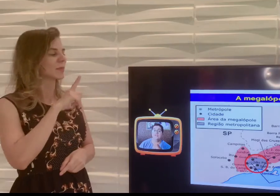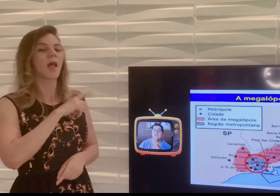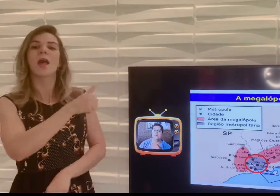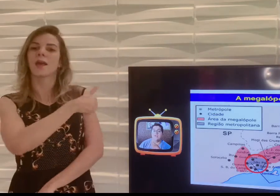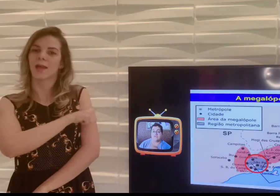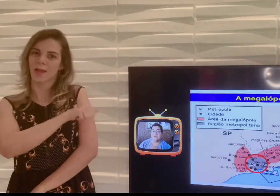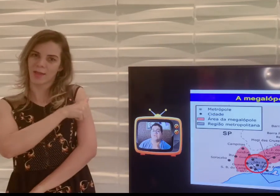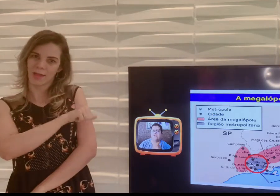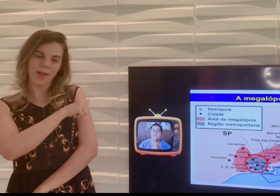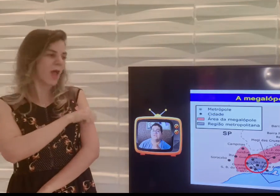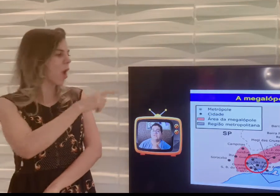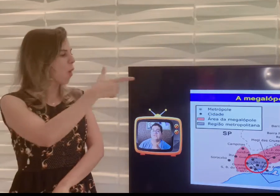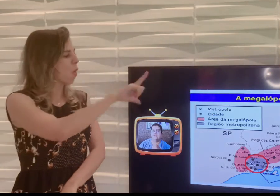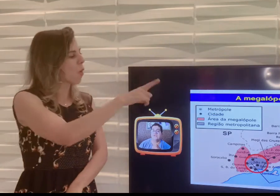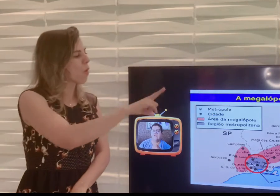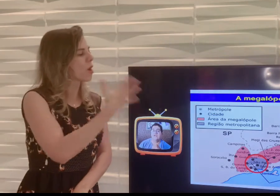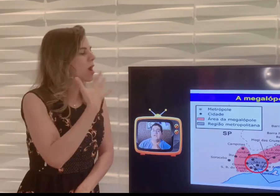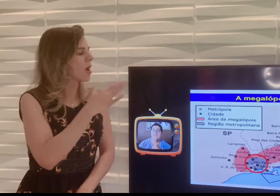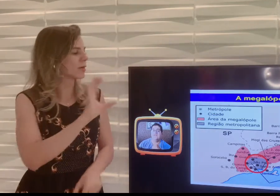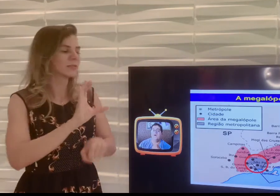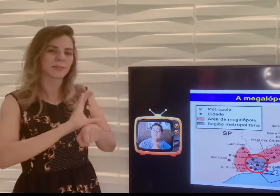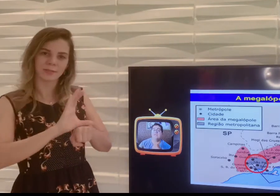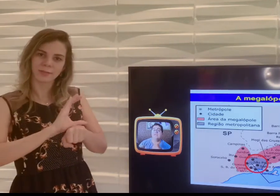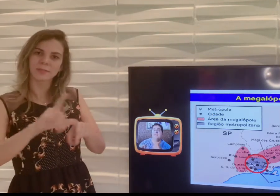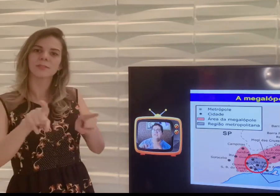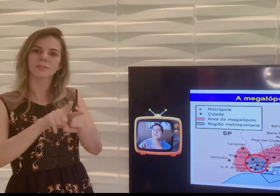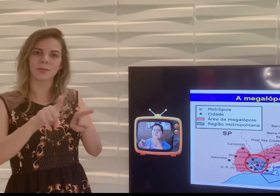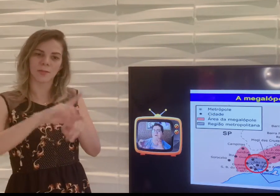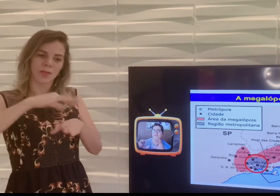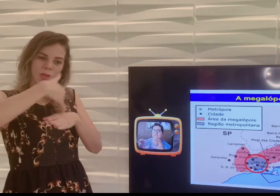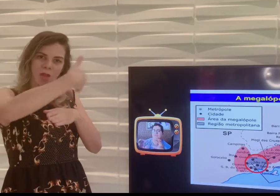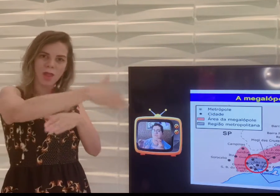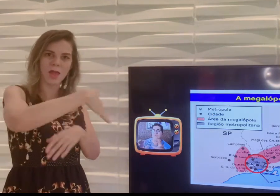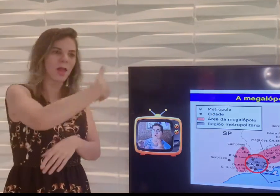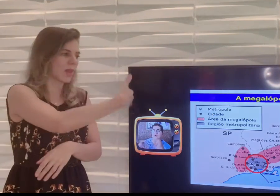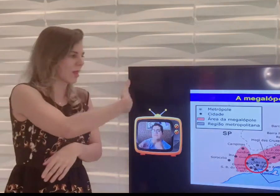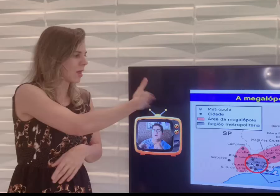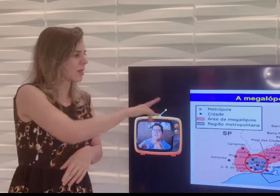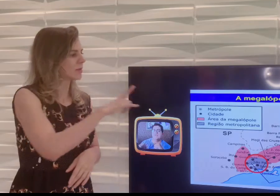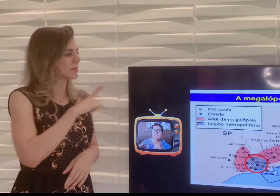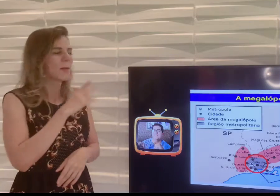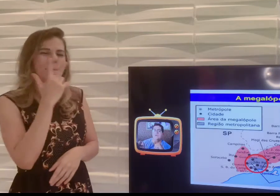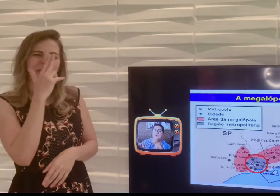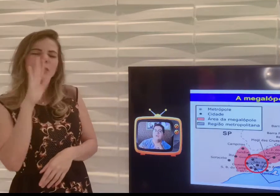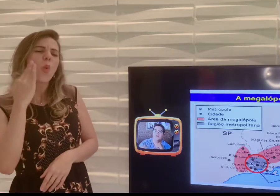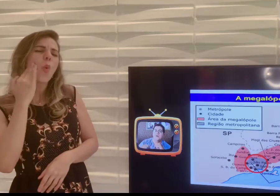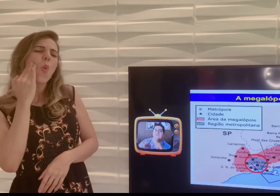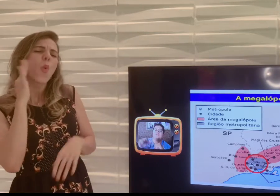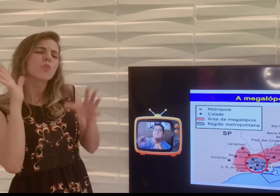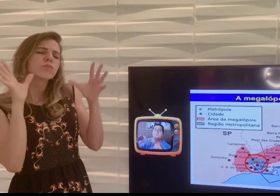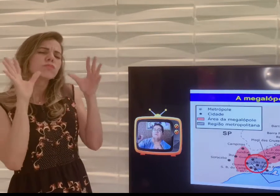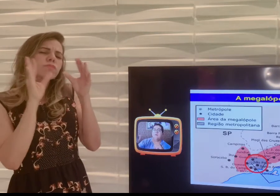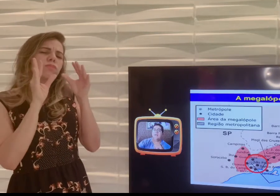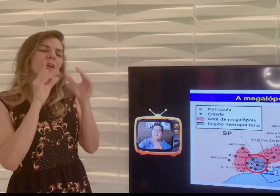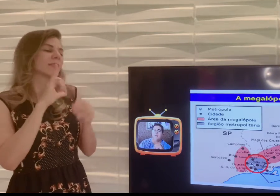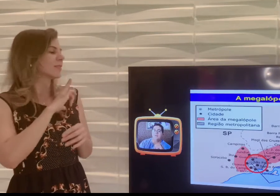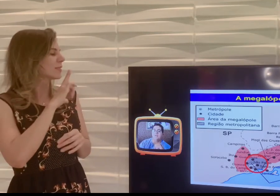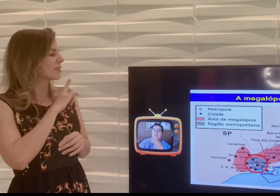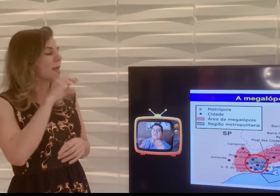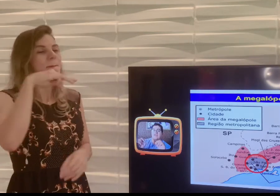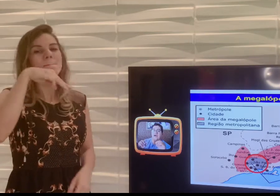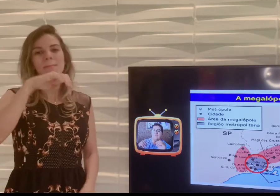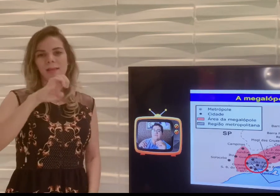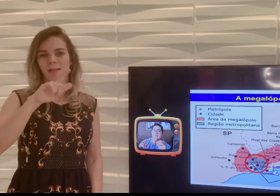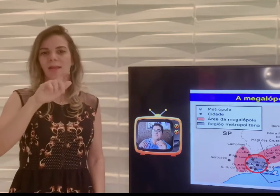de Janeiro, que é essa outra região cinza. E em volta dessa região que parece um tom de rosa mais escuro, nós temos então a